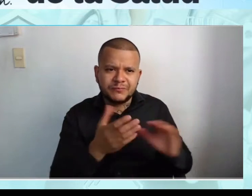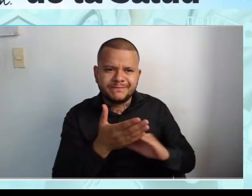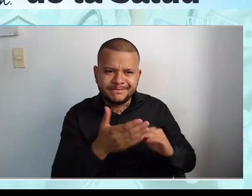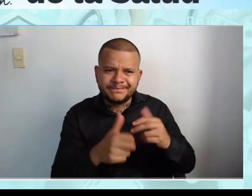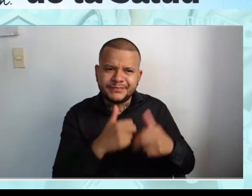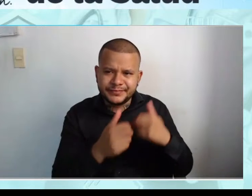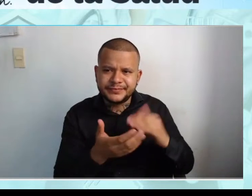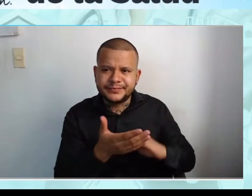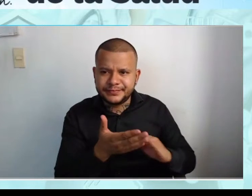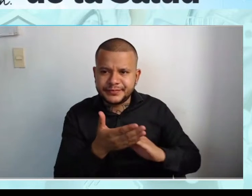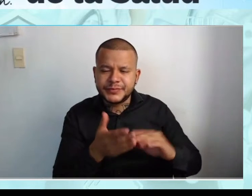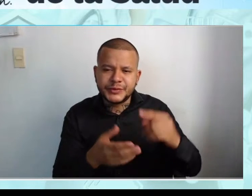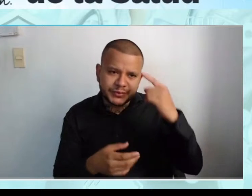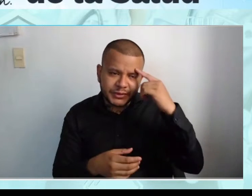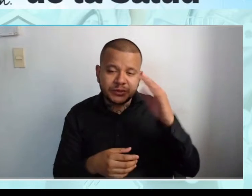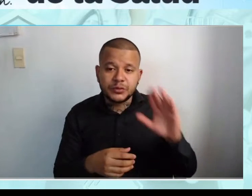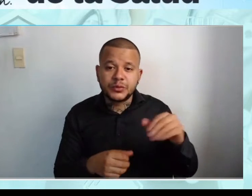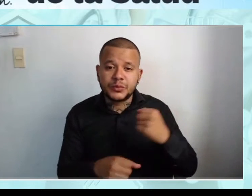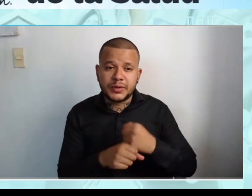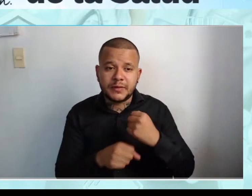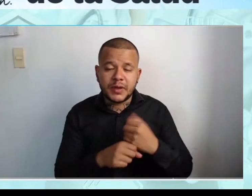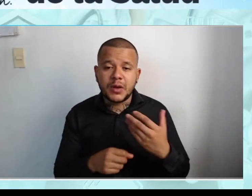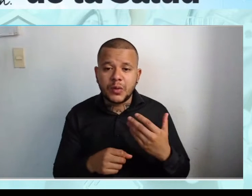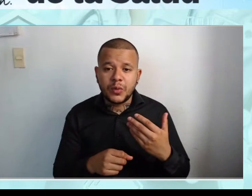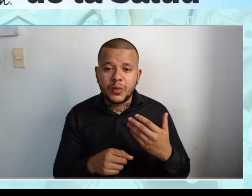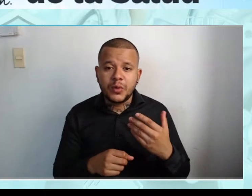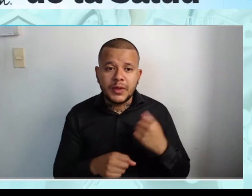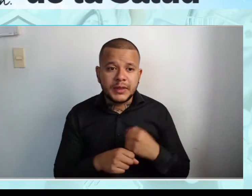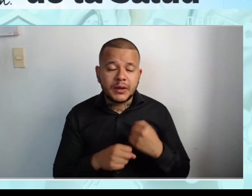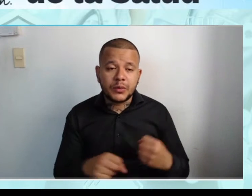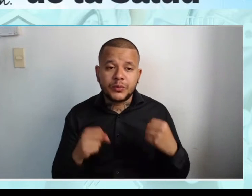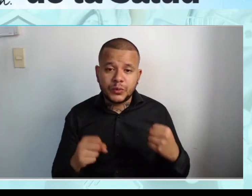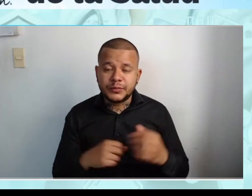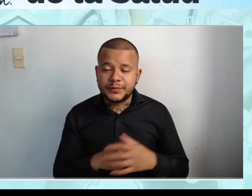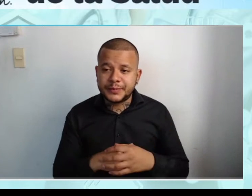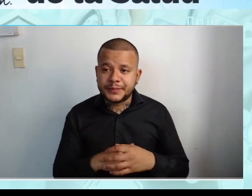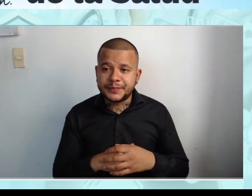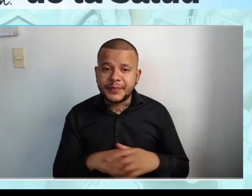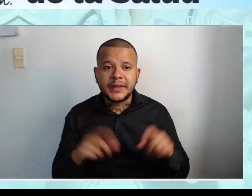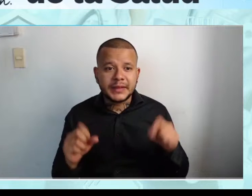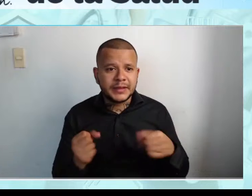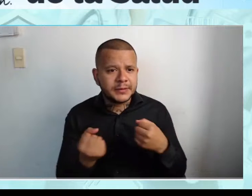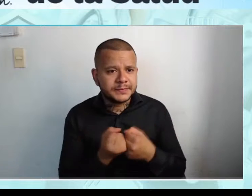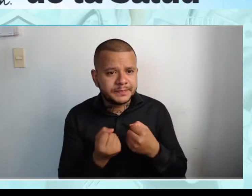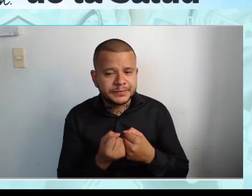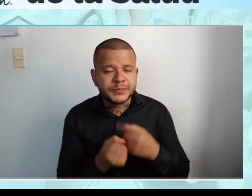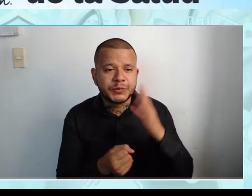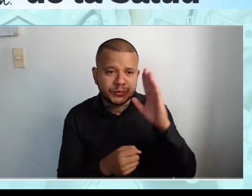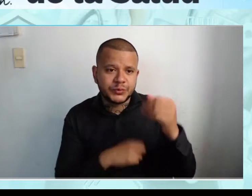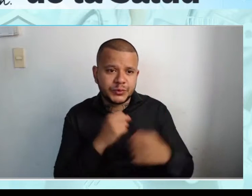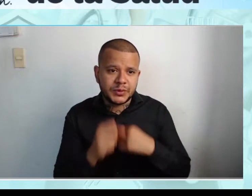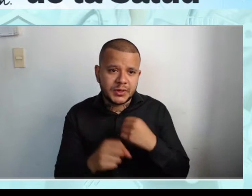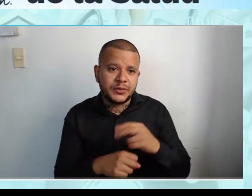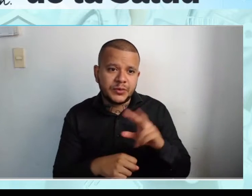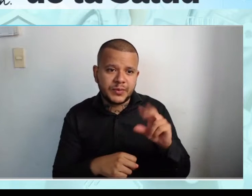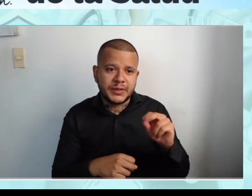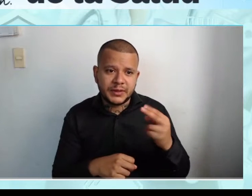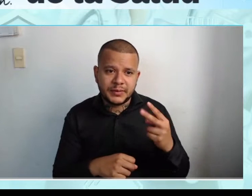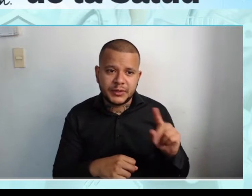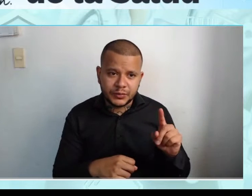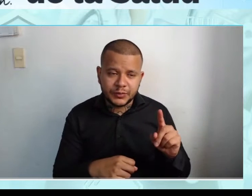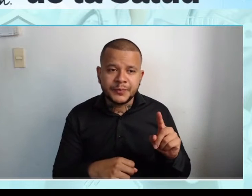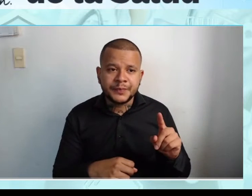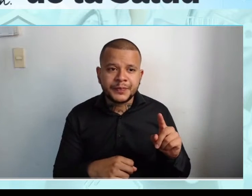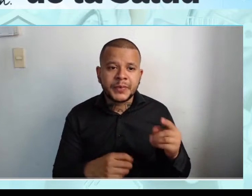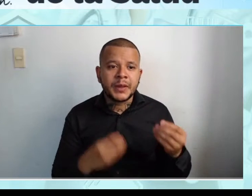pero pienso que el trabajo, digamos, ha sido un trabajo intenso y que toca fortalecer para el año venidero, para poder